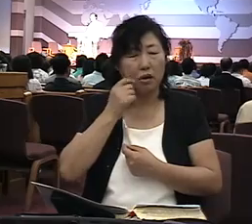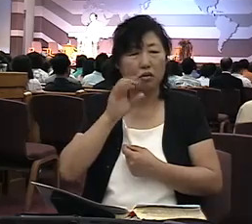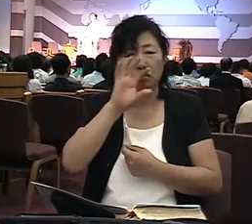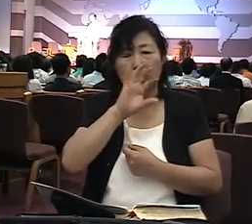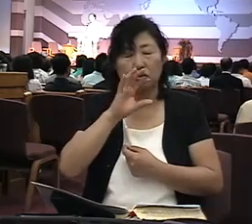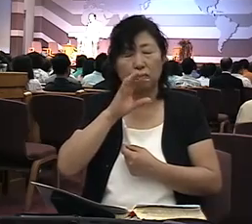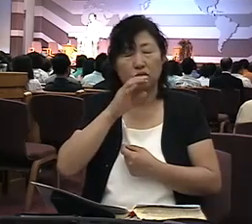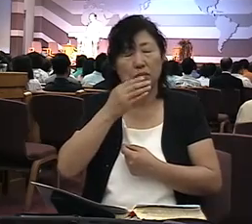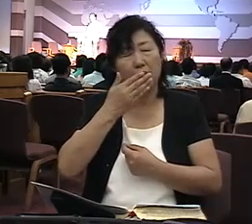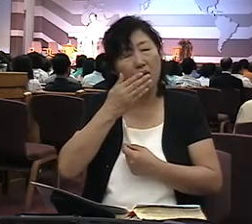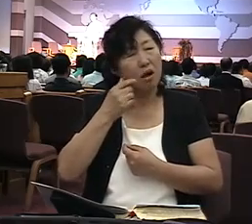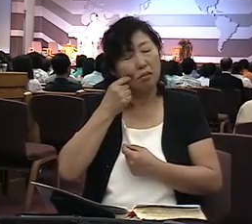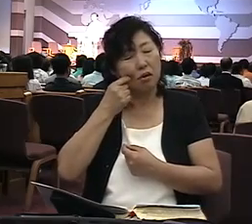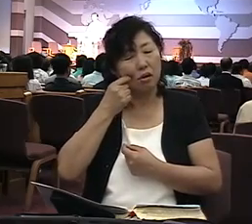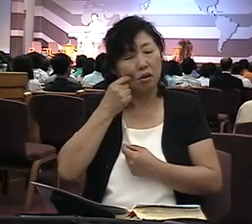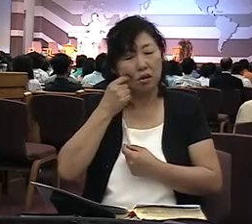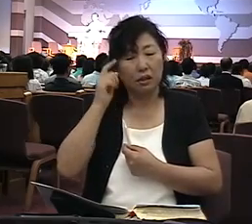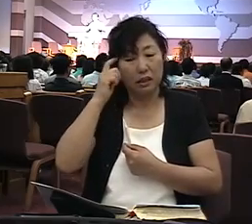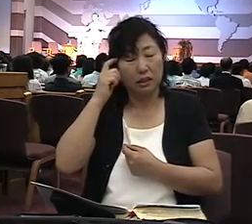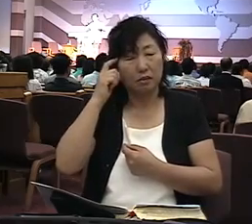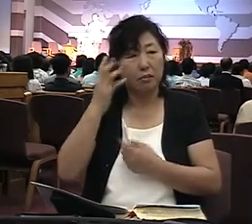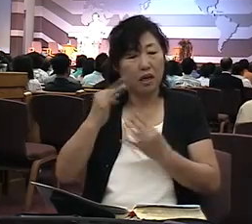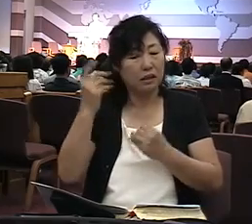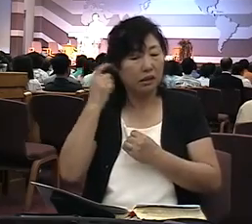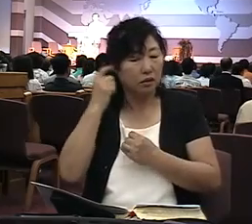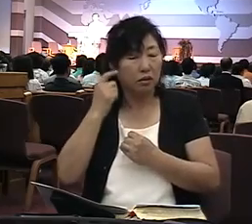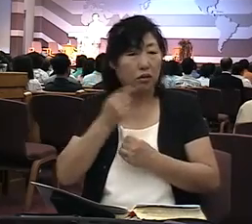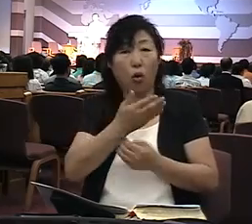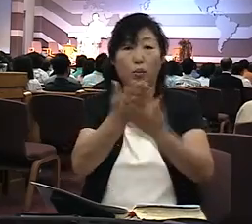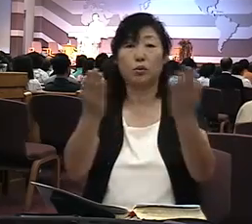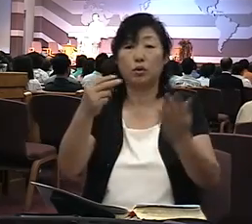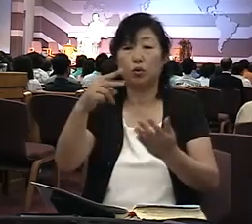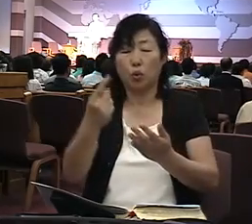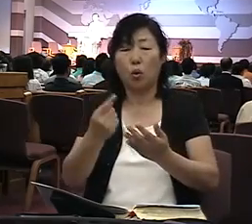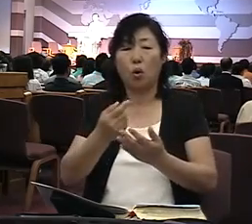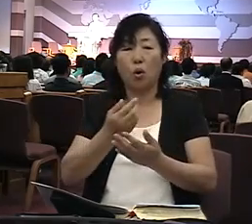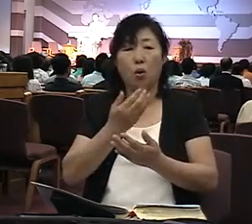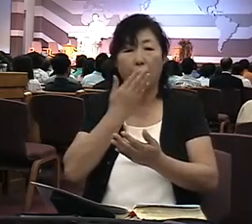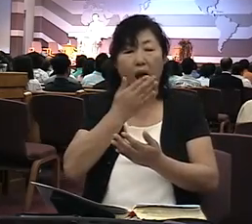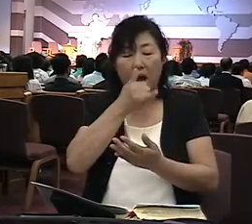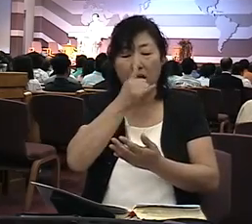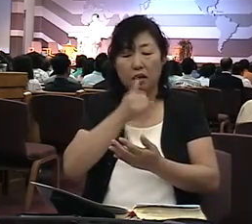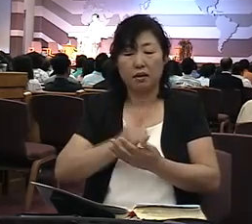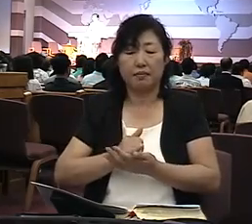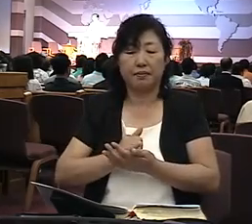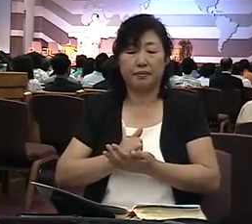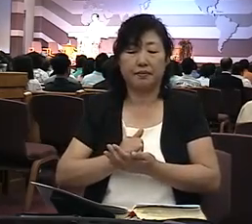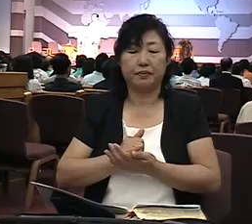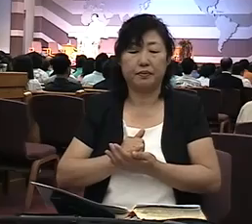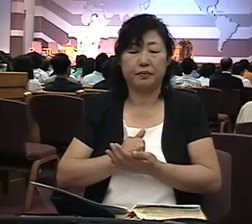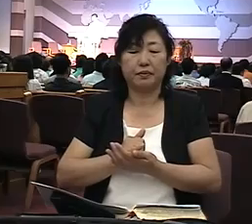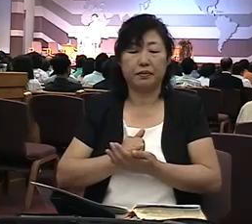많이 듣고 있고요. 여러분들도 할 수 있다고 봅니다. 물론 할 수 있죠. 근데 여러분, 중요한